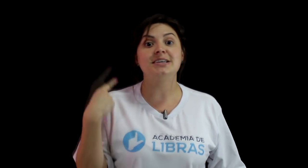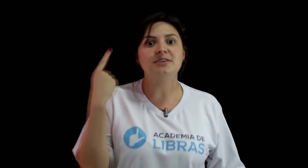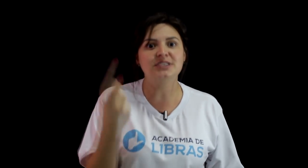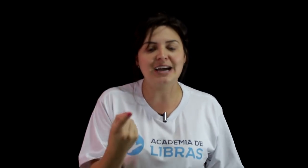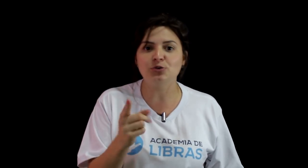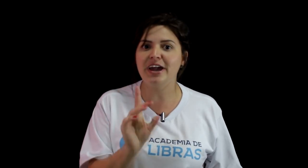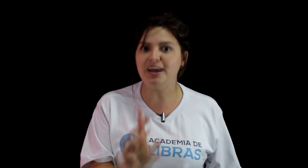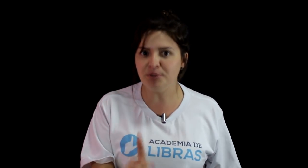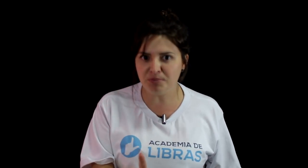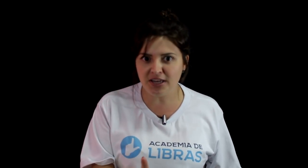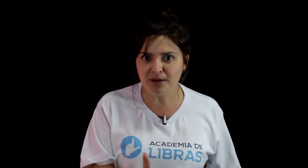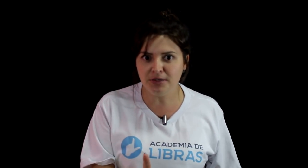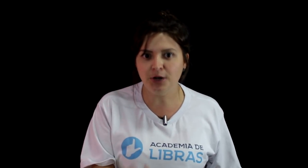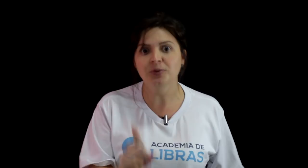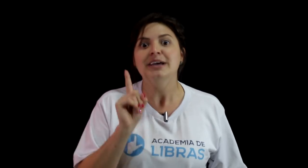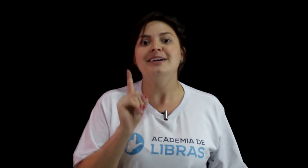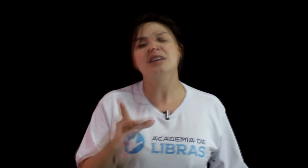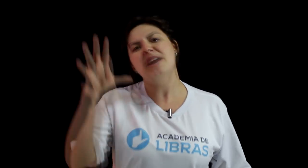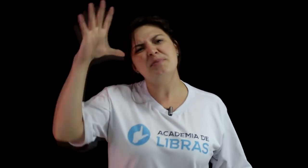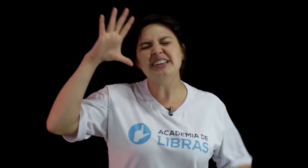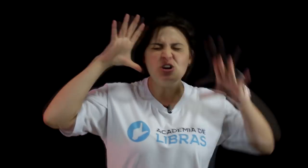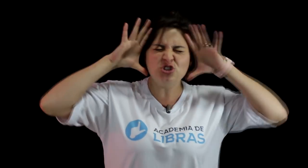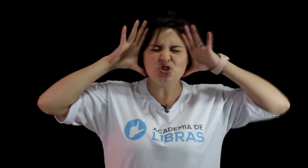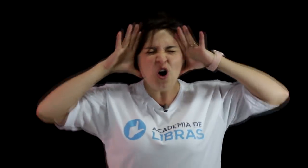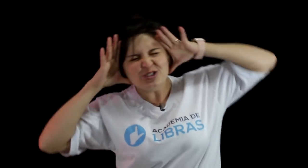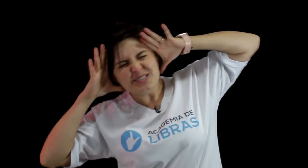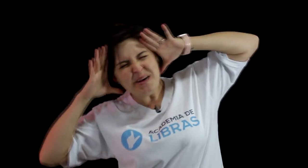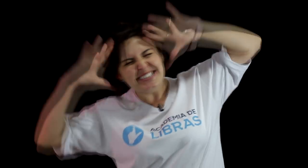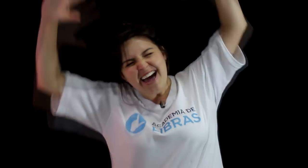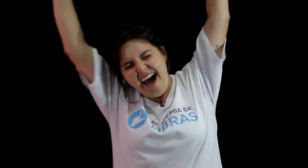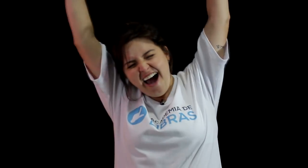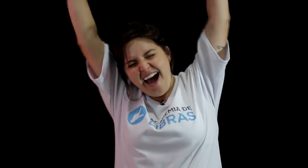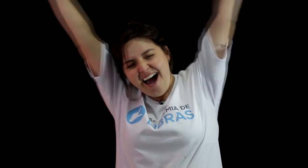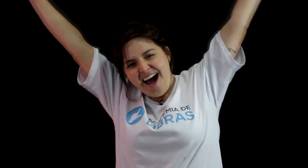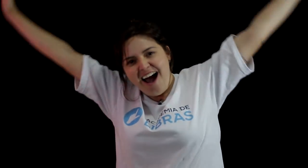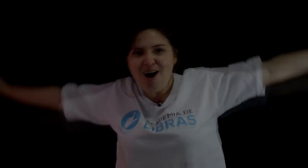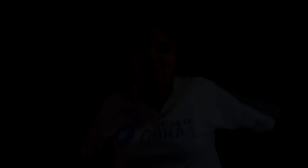ser avisado em primeira mão e também para ter um desconto especial.